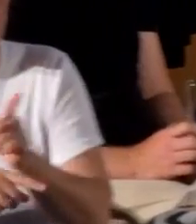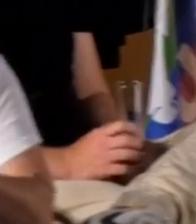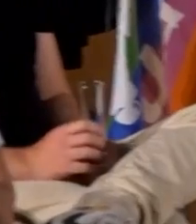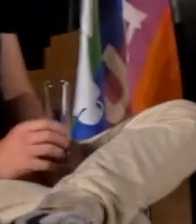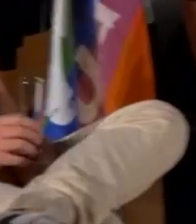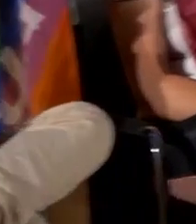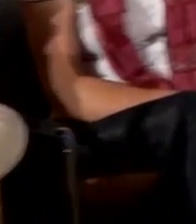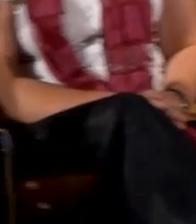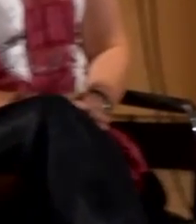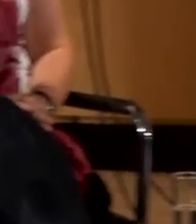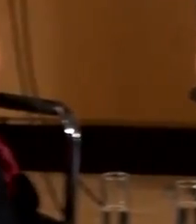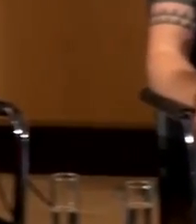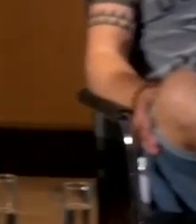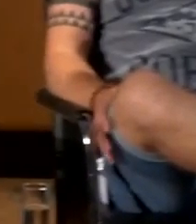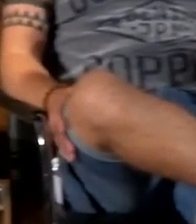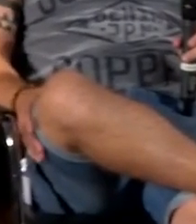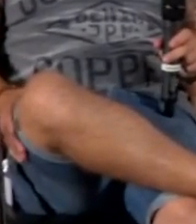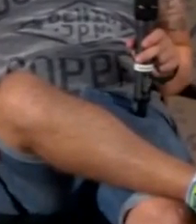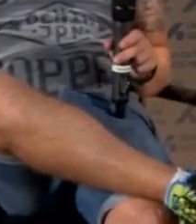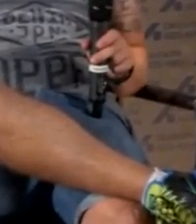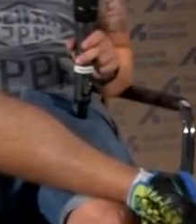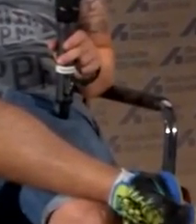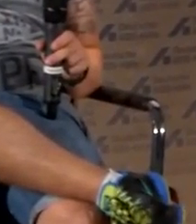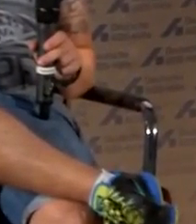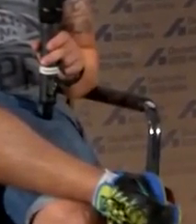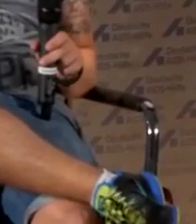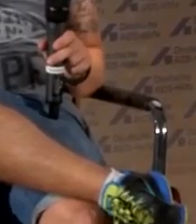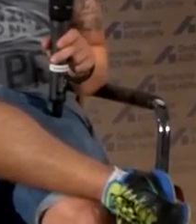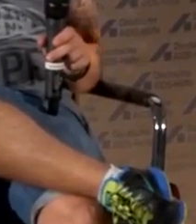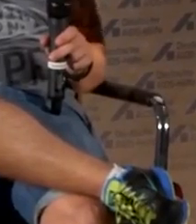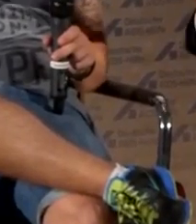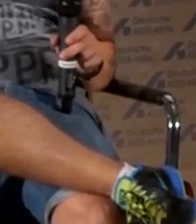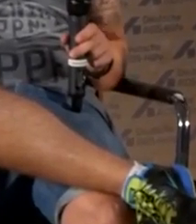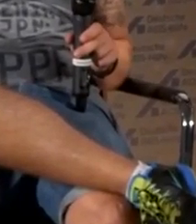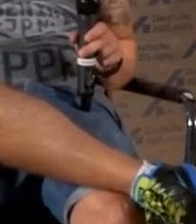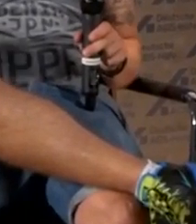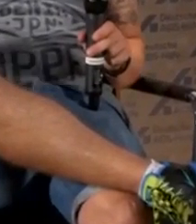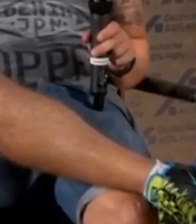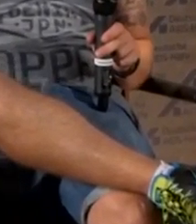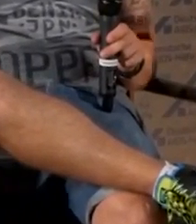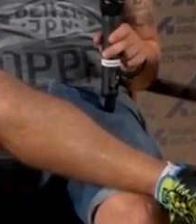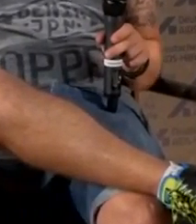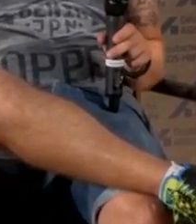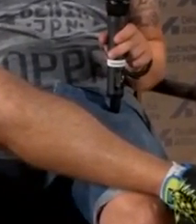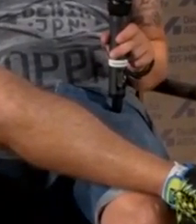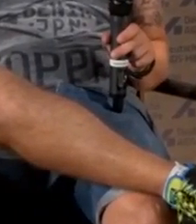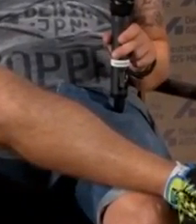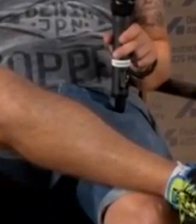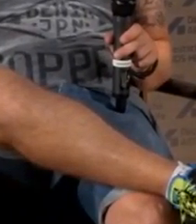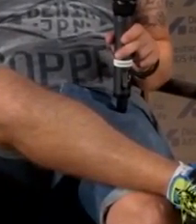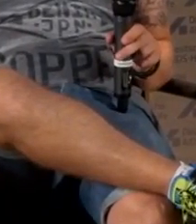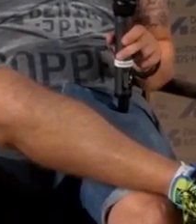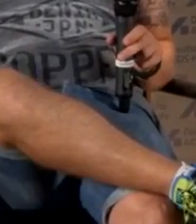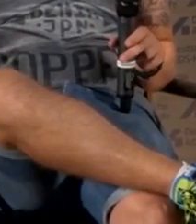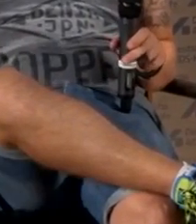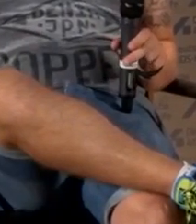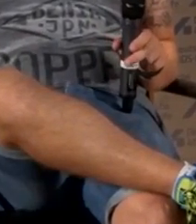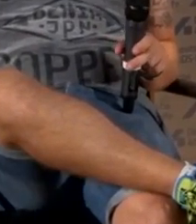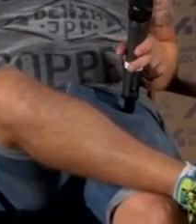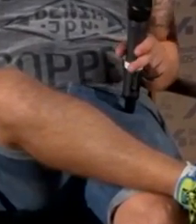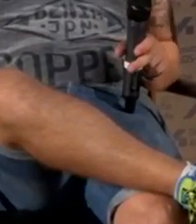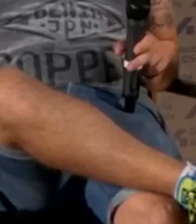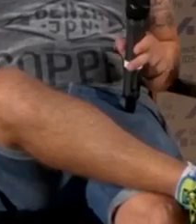schwulen Netzwerkes NRW. Das gehört zur Vollständigkeit natürlich dazu. Ich möchte bei allen, die hier jetzt sitzen, ganz herzlich Danke sagen, dass ihr da seid,